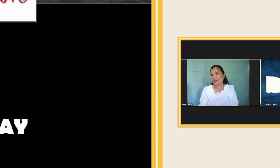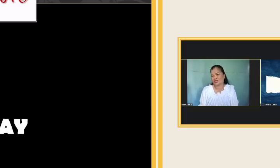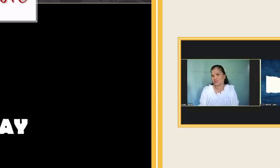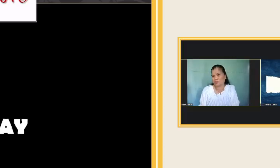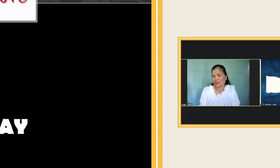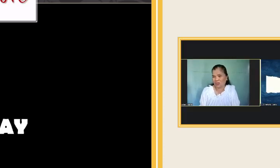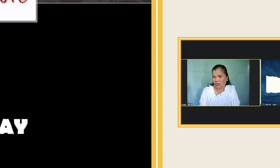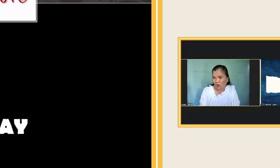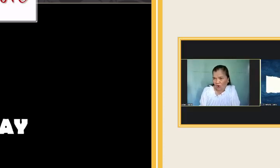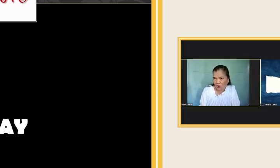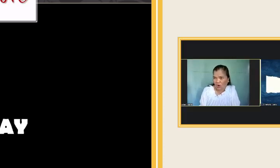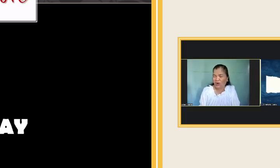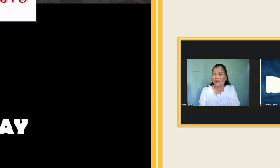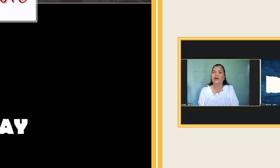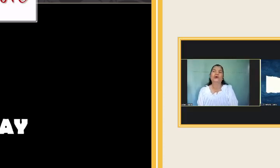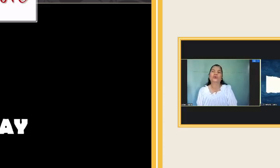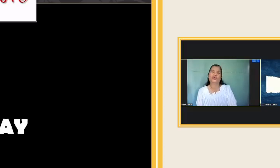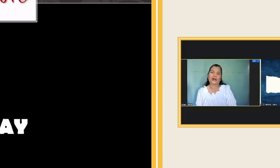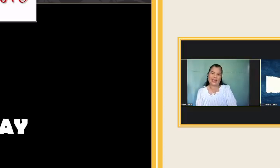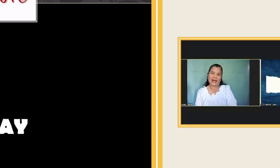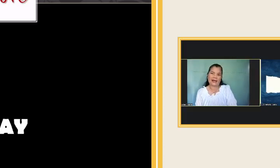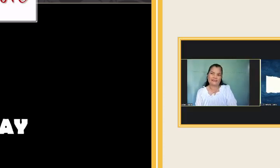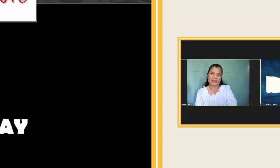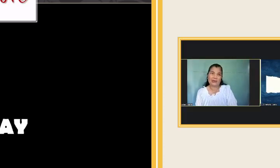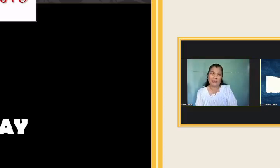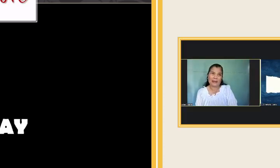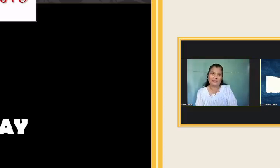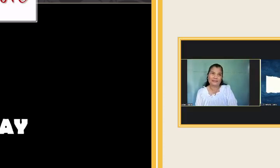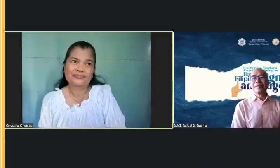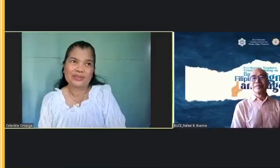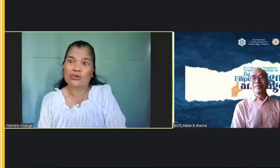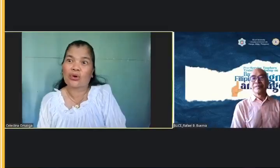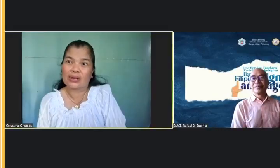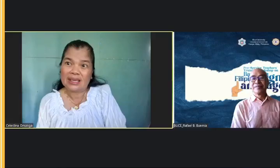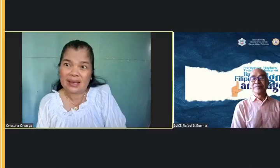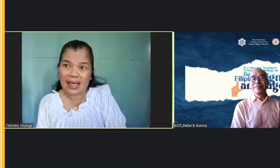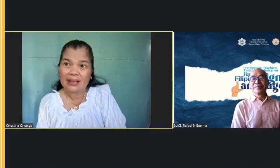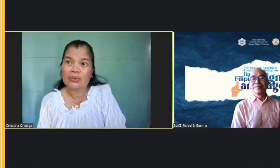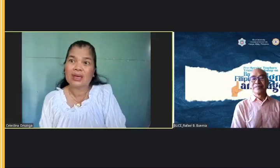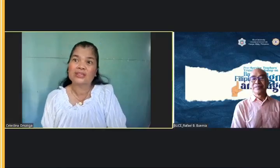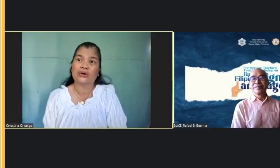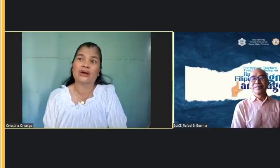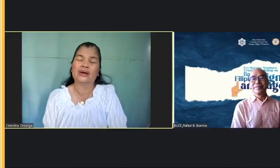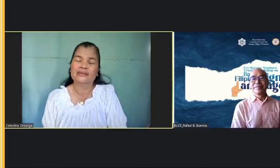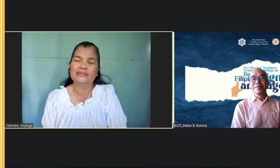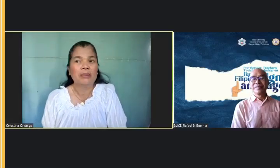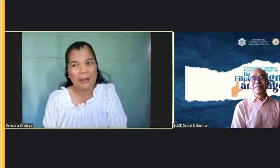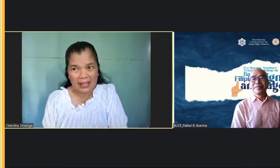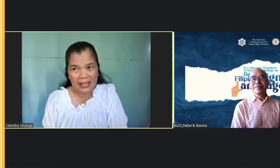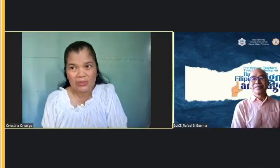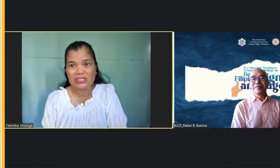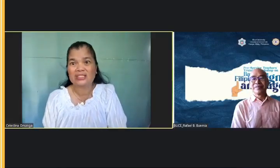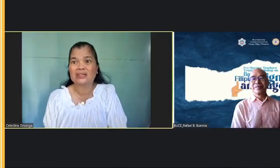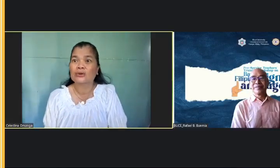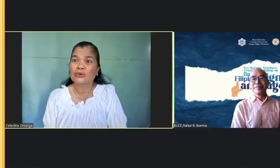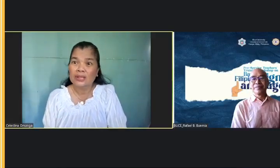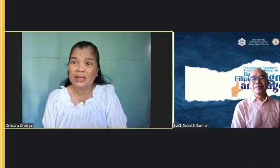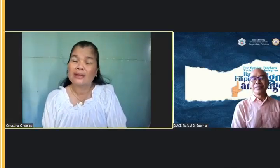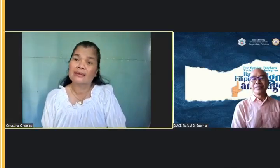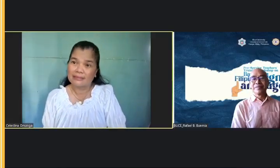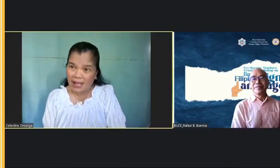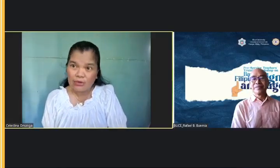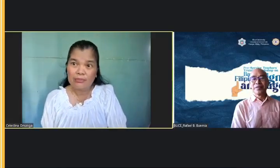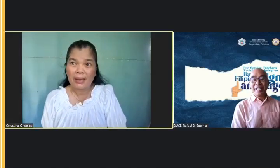Nihongo, o kaya Espanyol, o kaya, ano pa, Korean language, or iba pang languages,